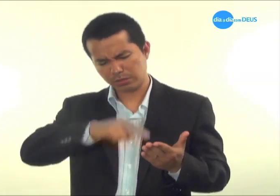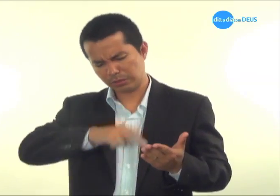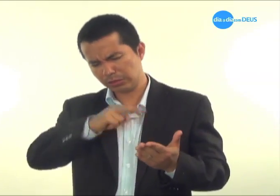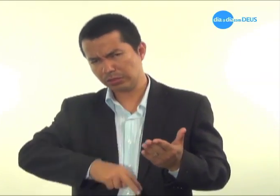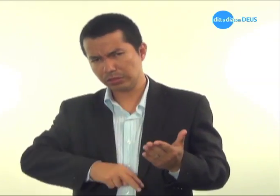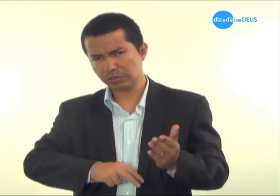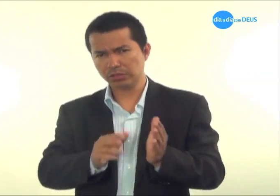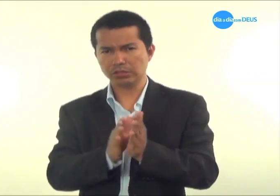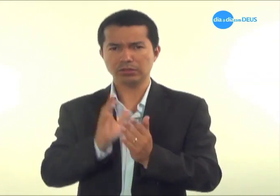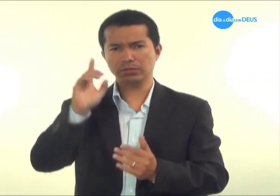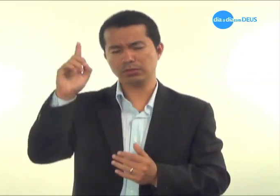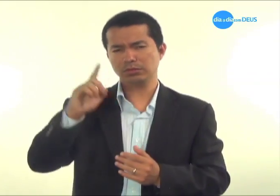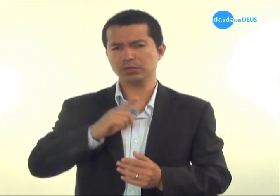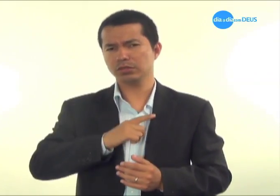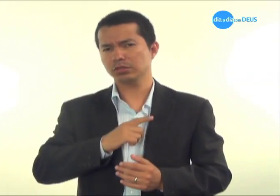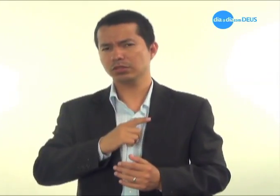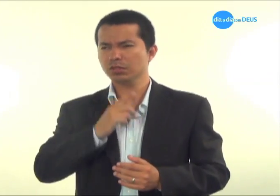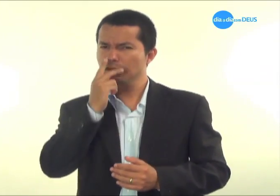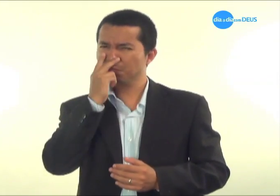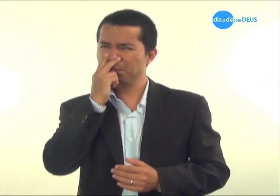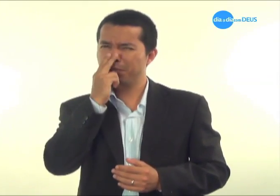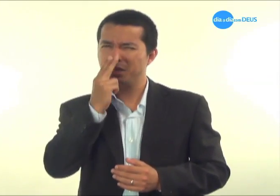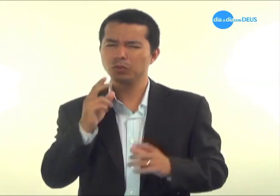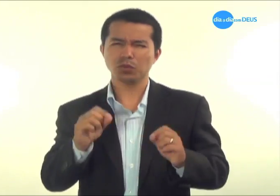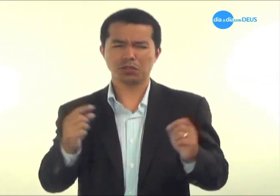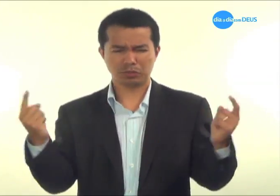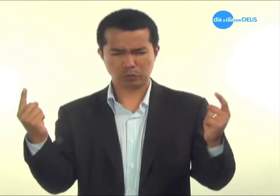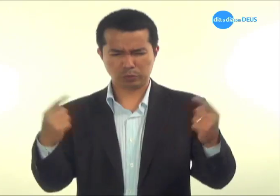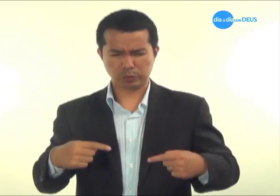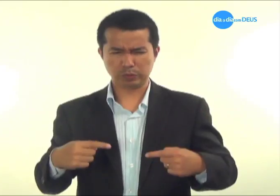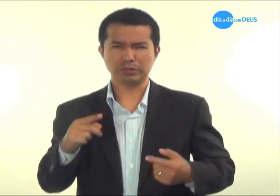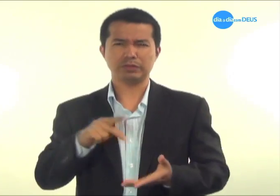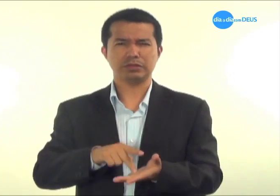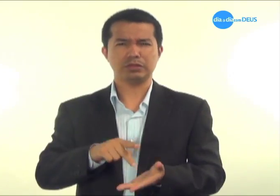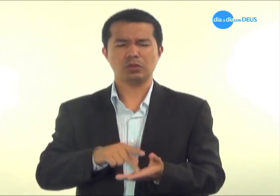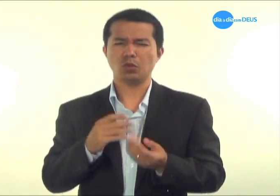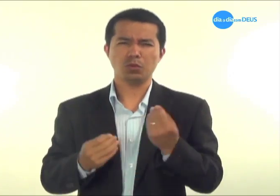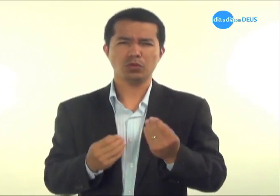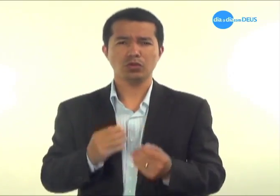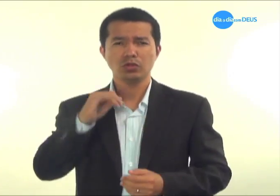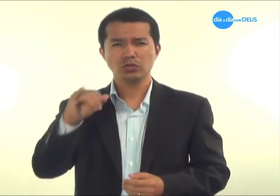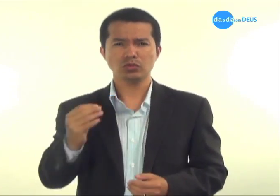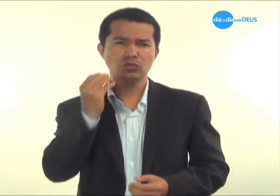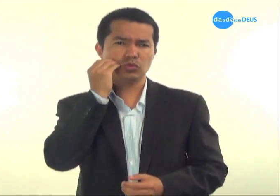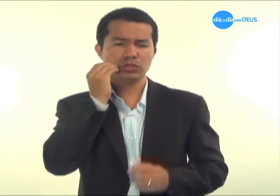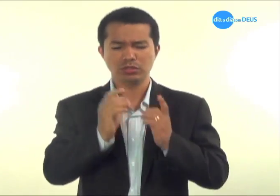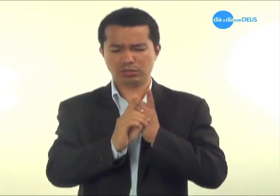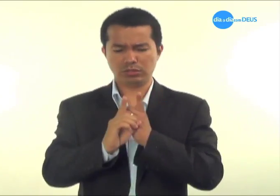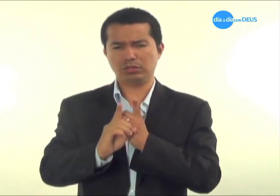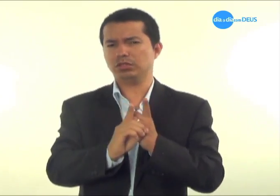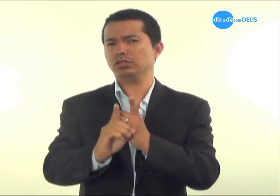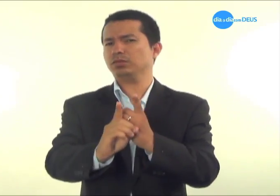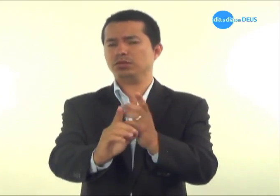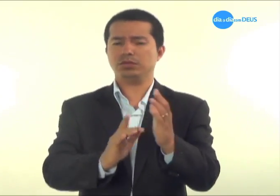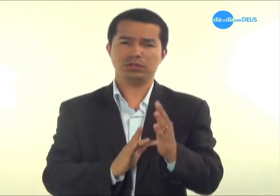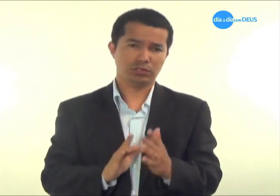esse trechinho das Escrituras, parece um contrassenso. Judas, discípulo